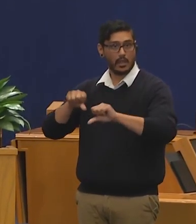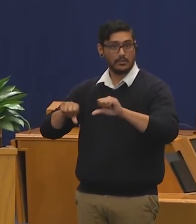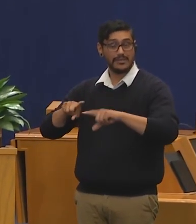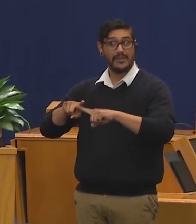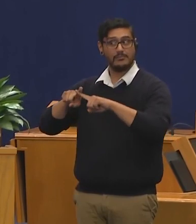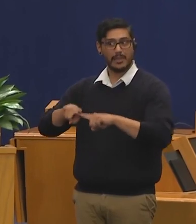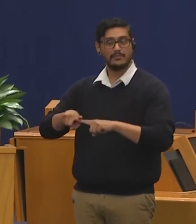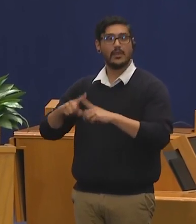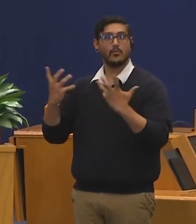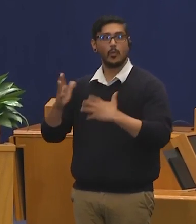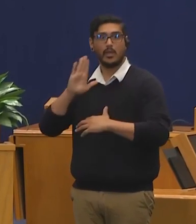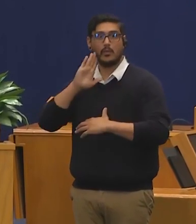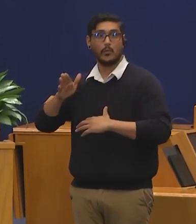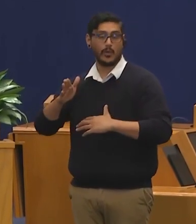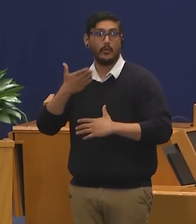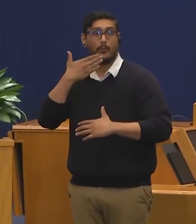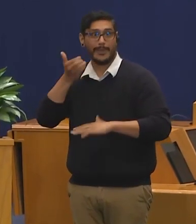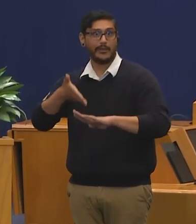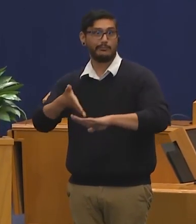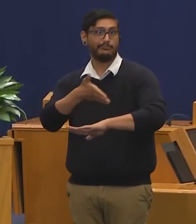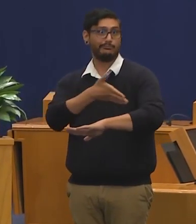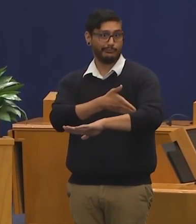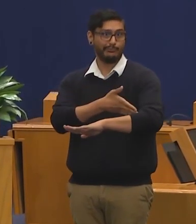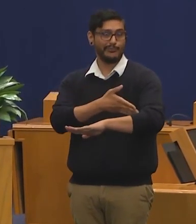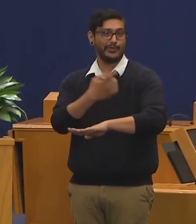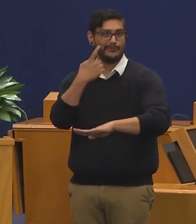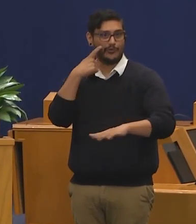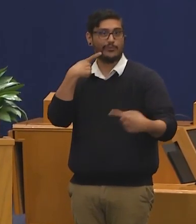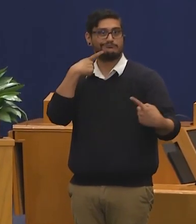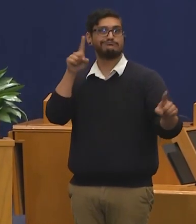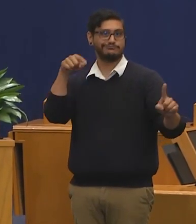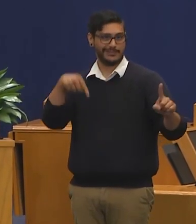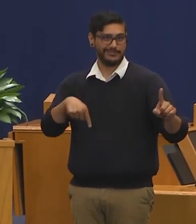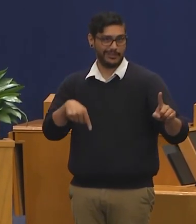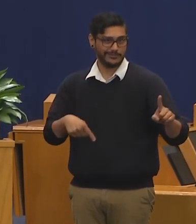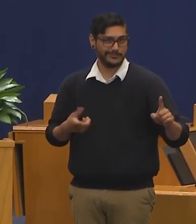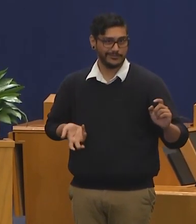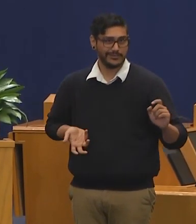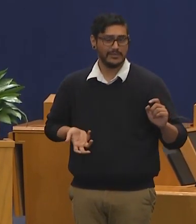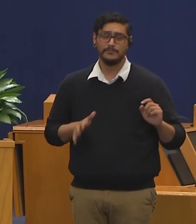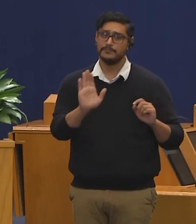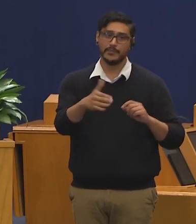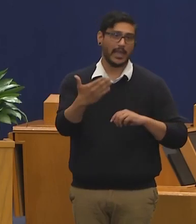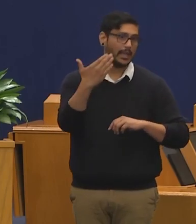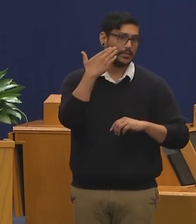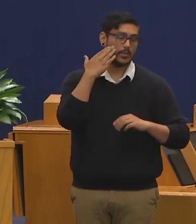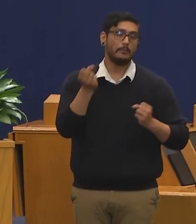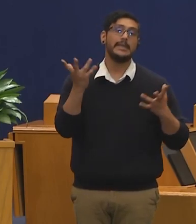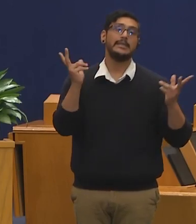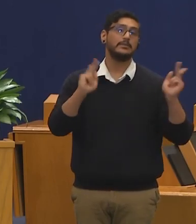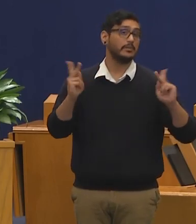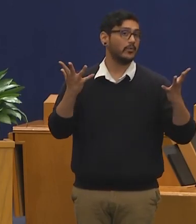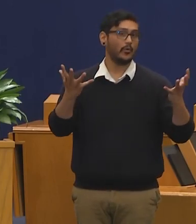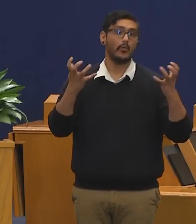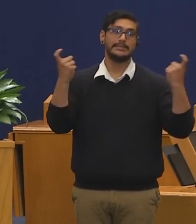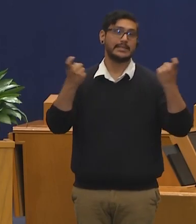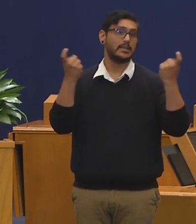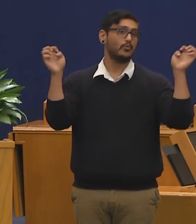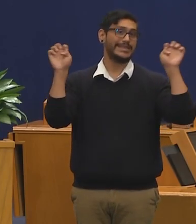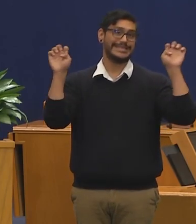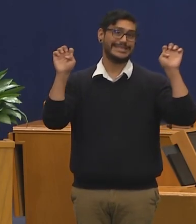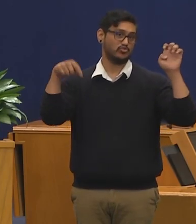mejor oportunidad de sobrevivir. Sé que muchos quieren celebrar Pascua este domingo, pero les